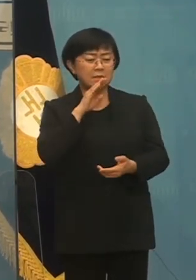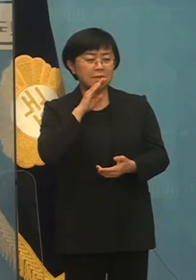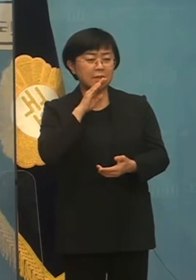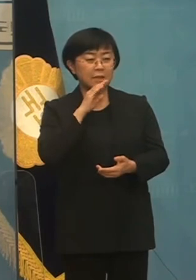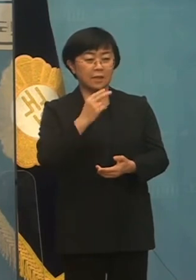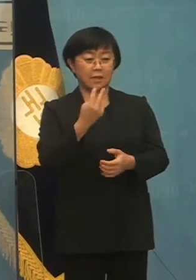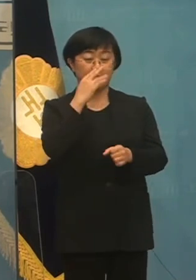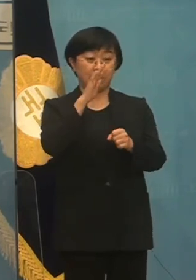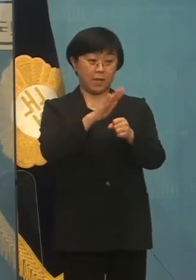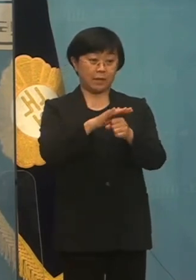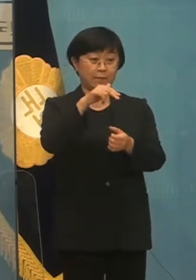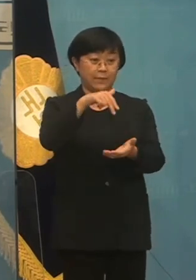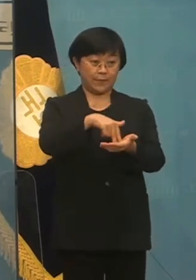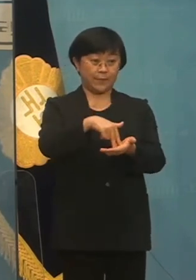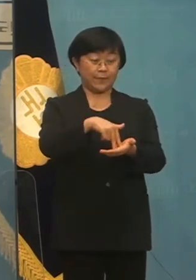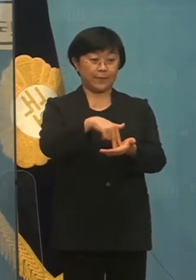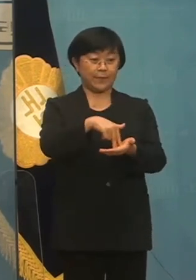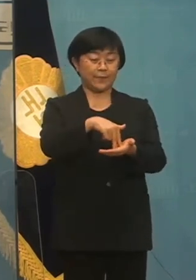참담한 심정을